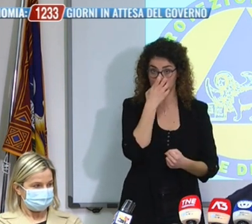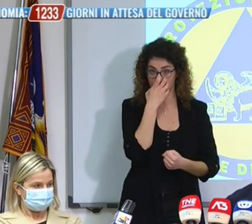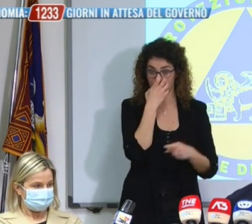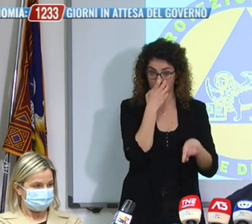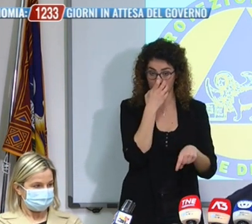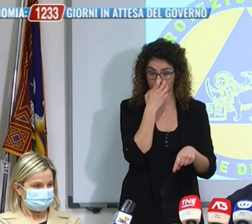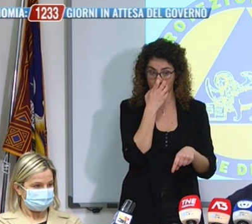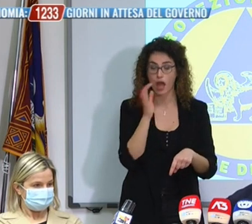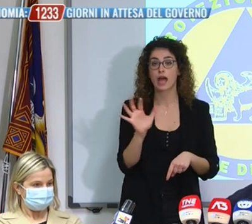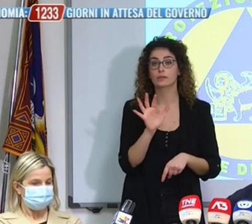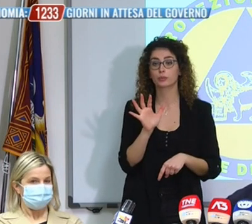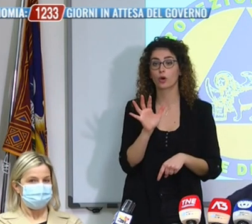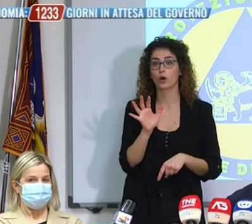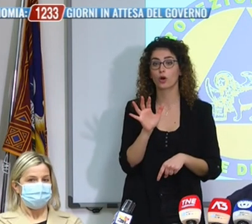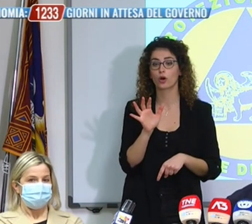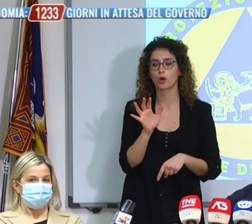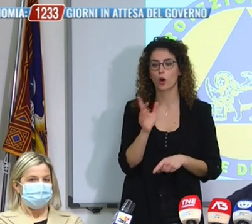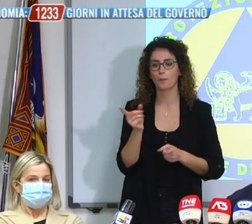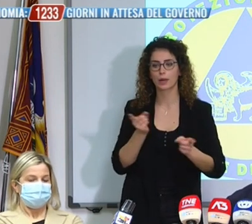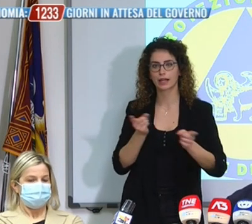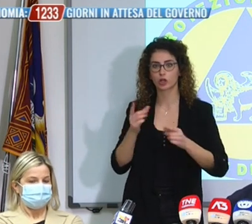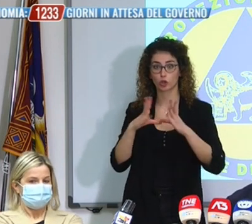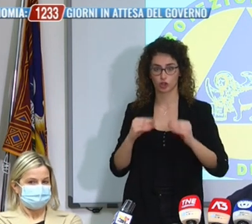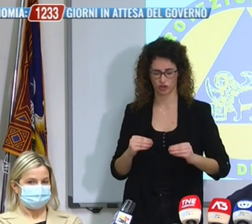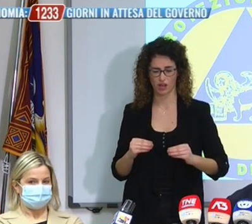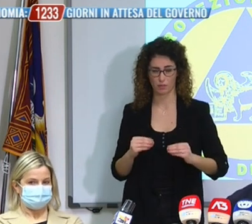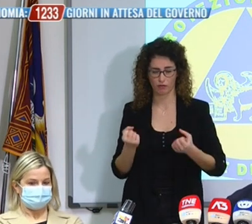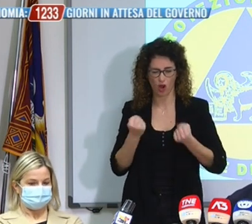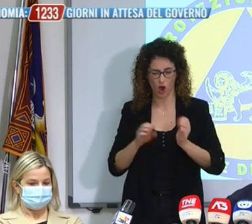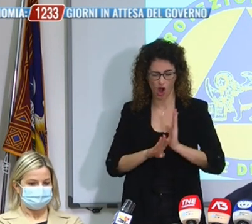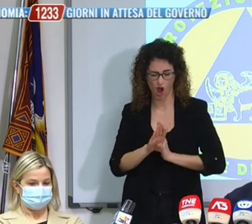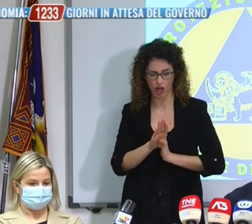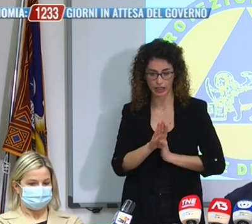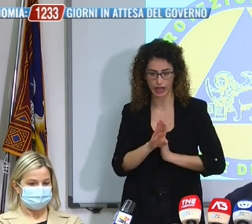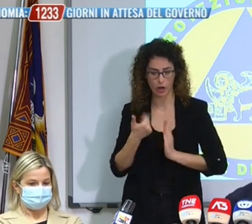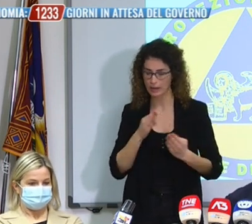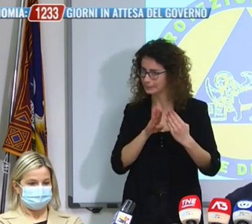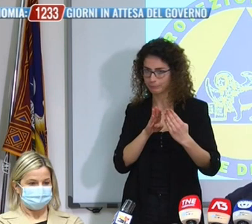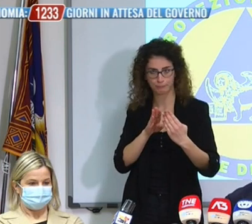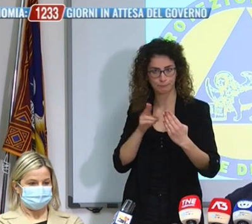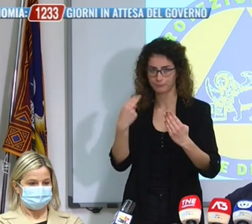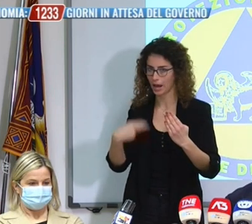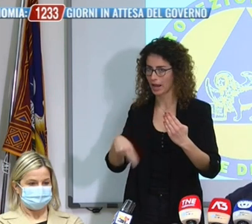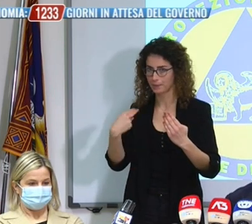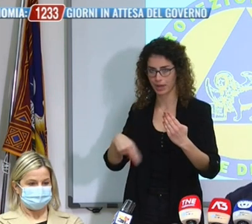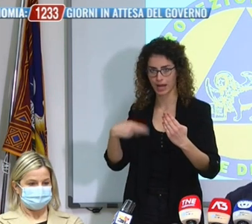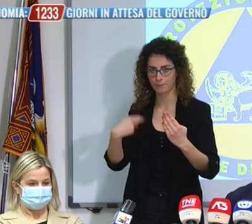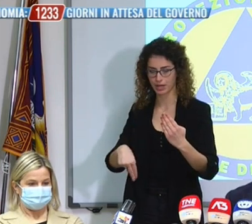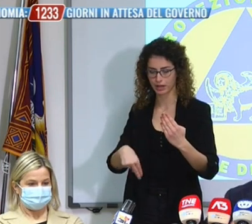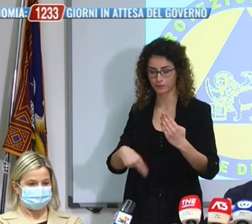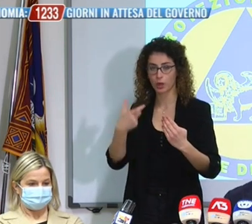esempio l'ondata che abbiamo avuto a dicembre, non saremmo stati in grado di sostenerla, perché comunque